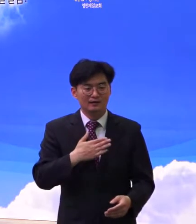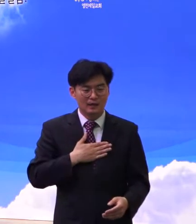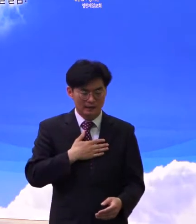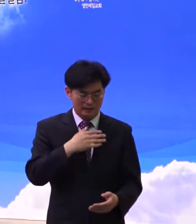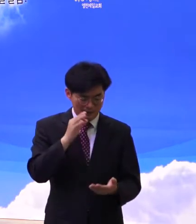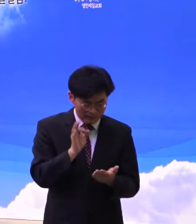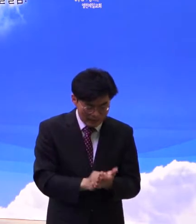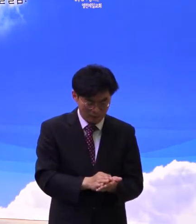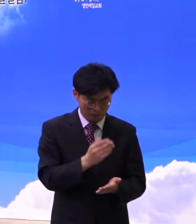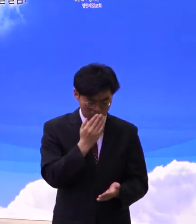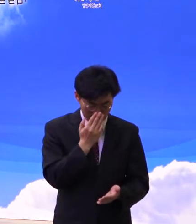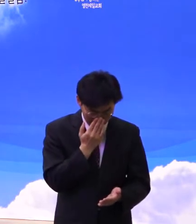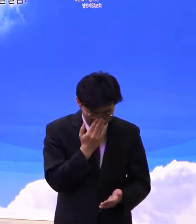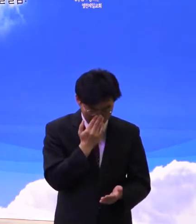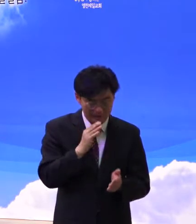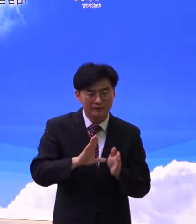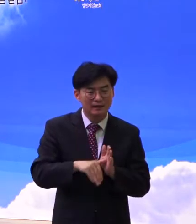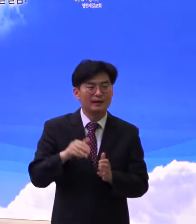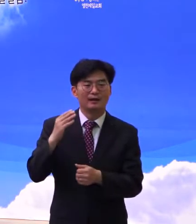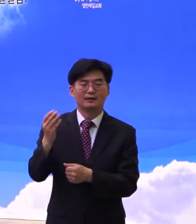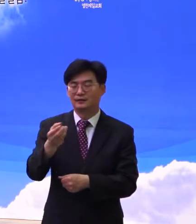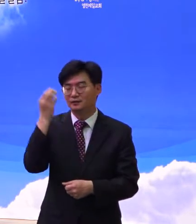묻지 않게 되는 것입니다.